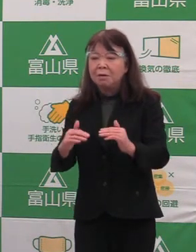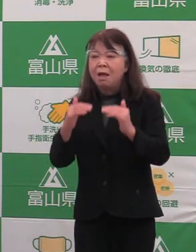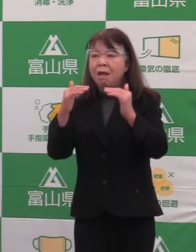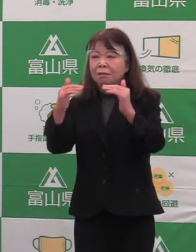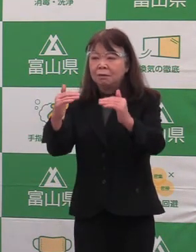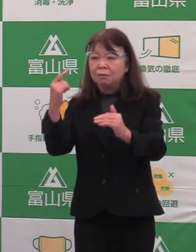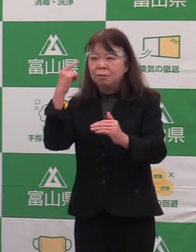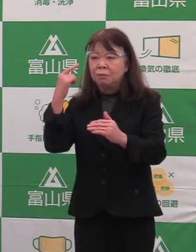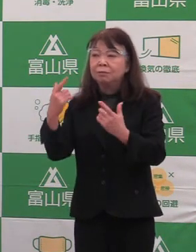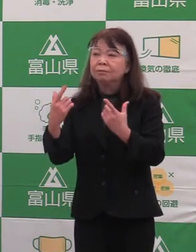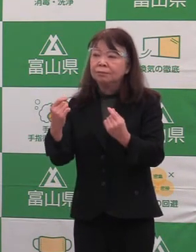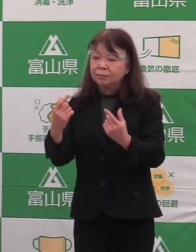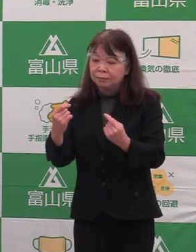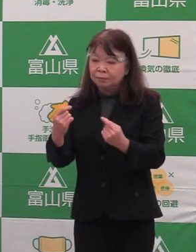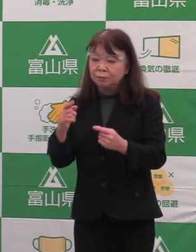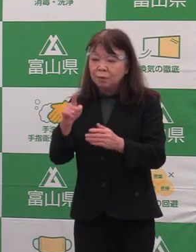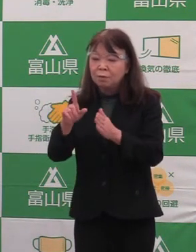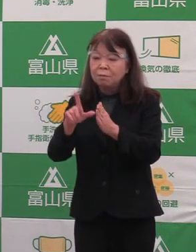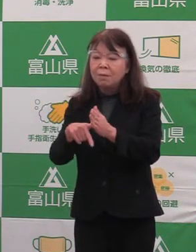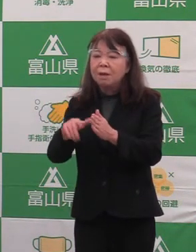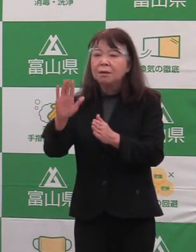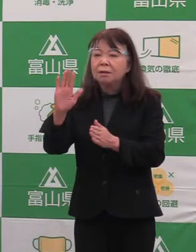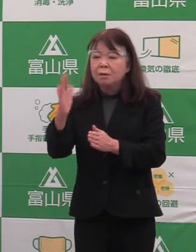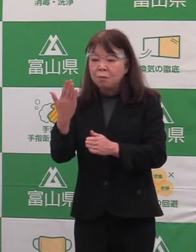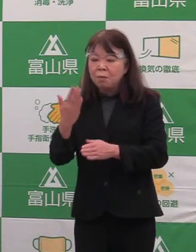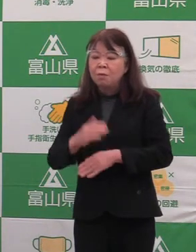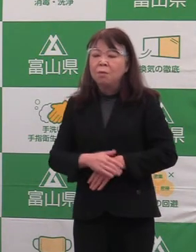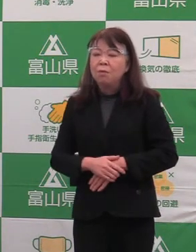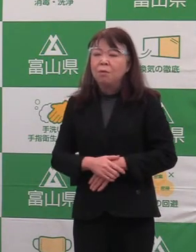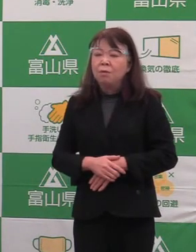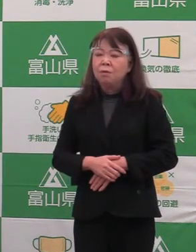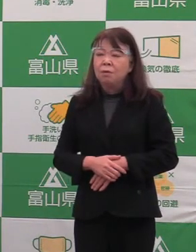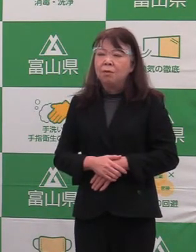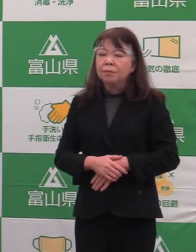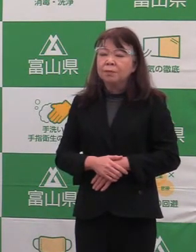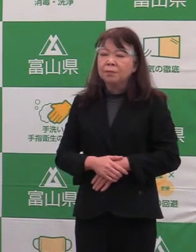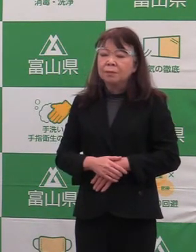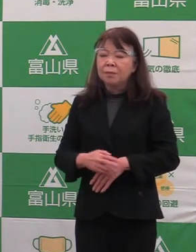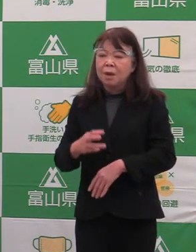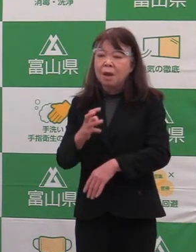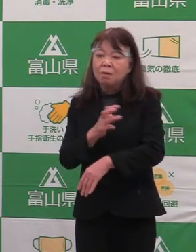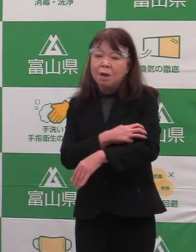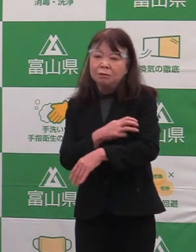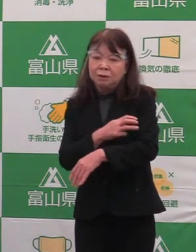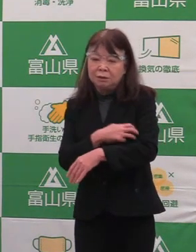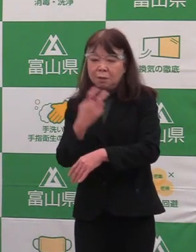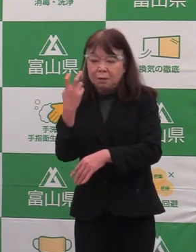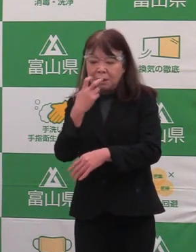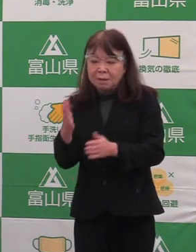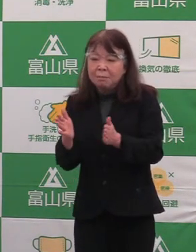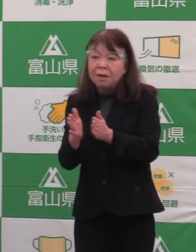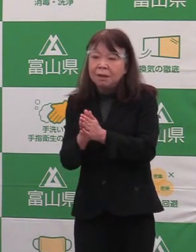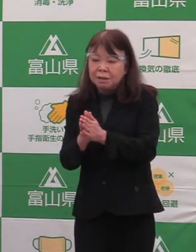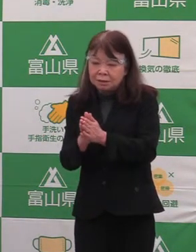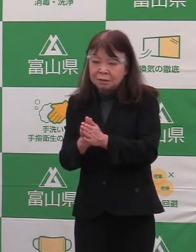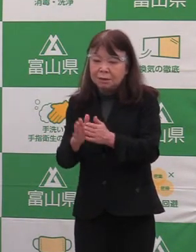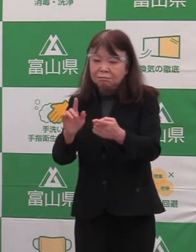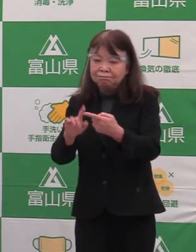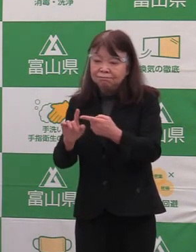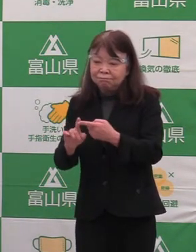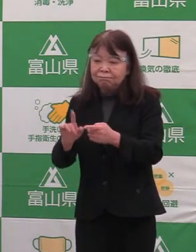ですけれども、そういった場合でも、逆に言えばそのワクチン検査パッケージ制度を適用する場合